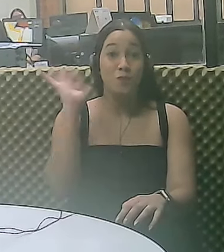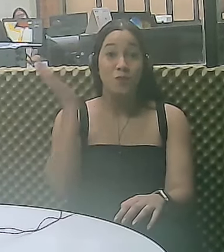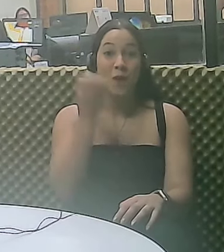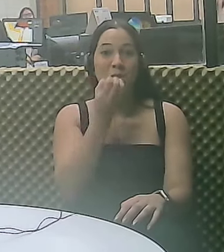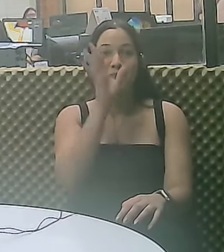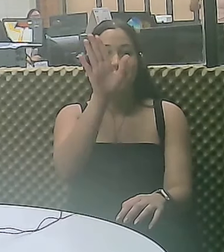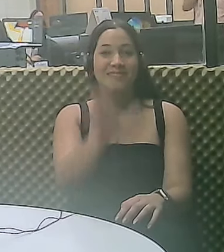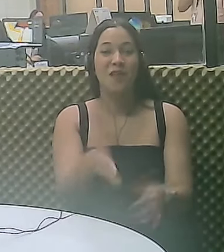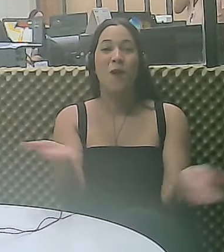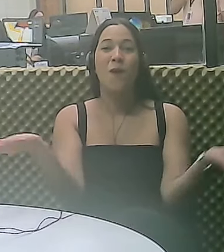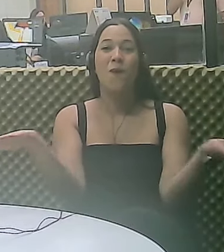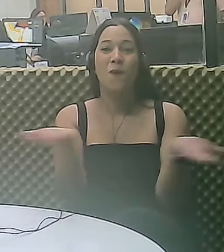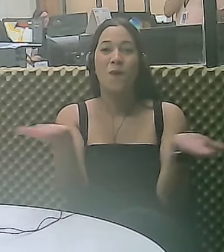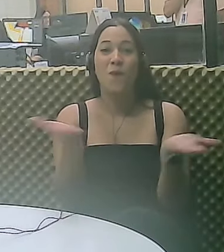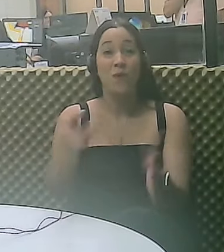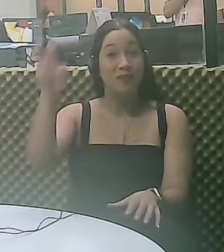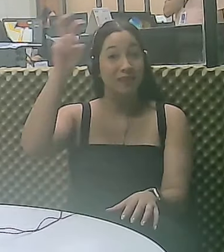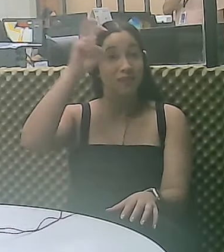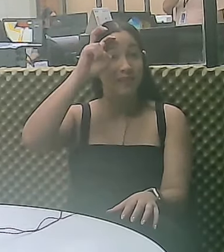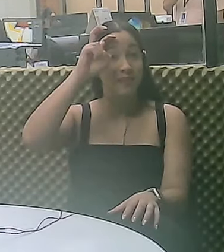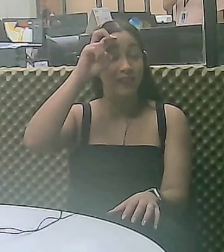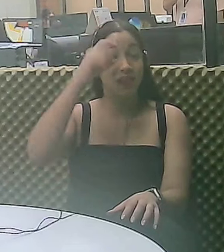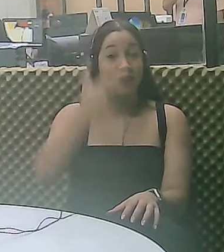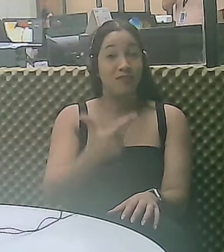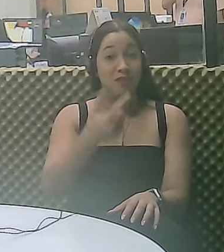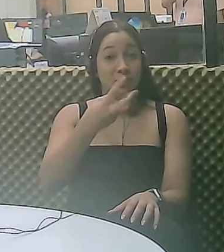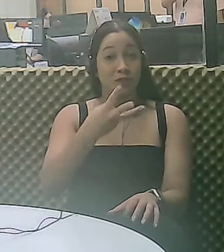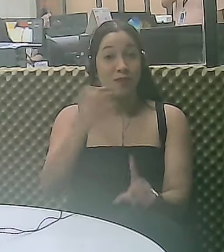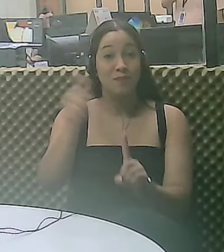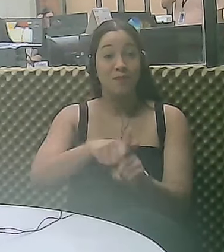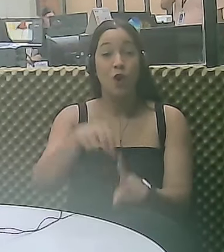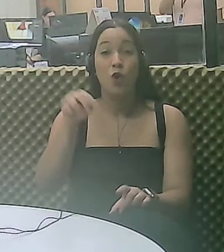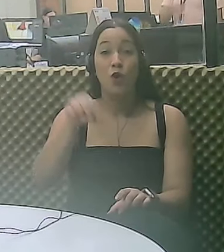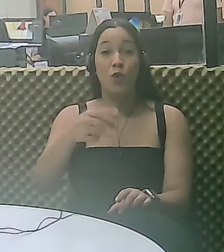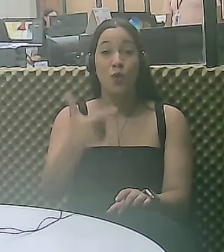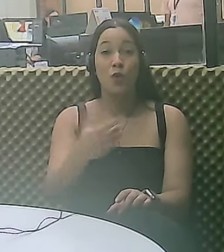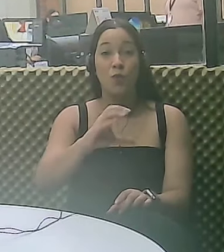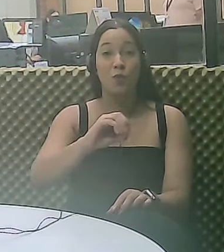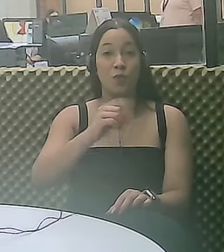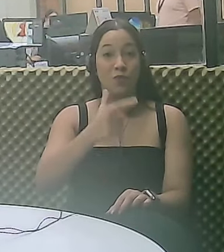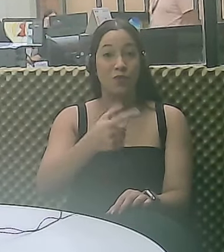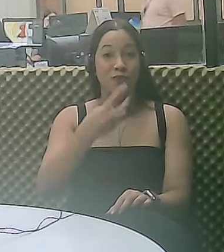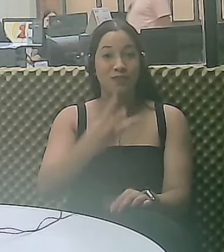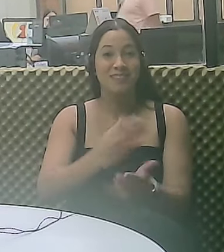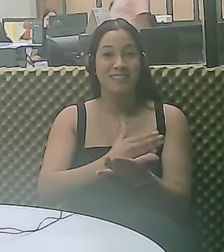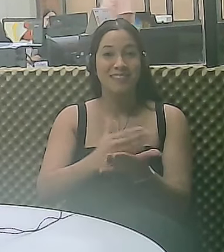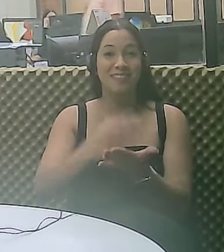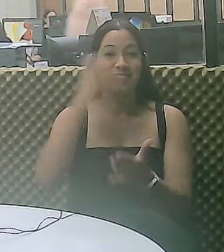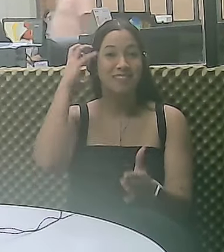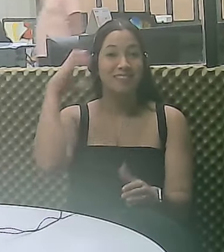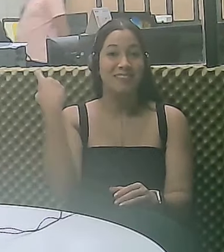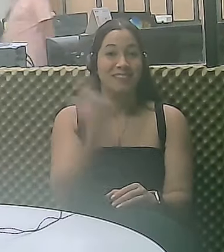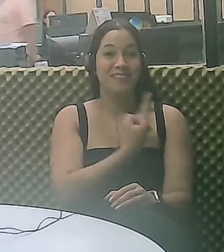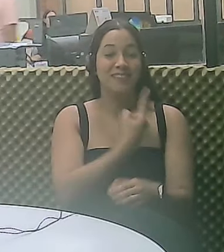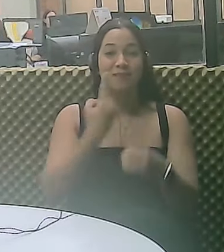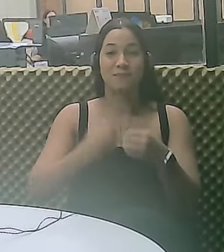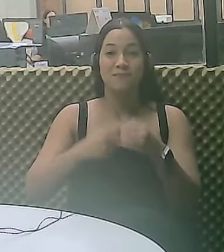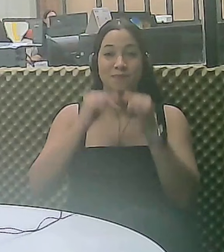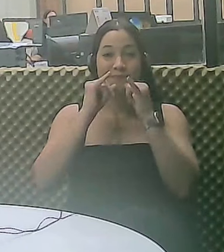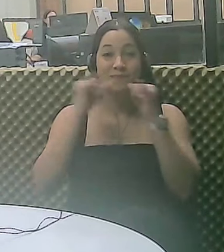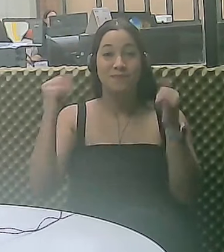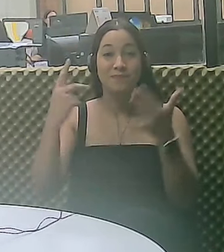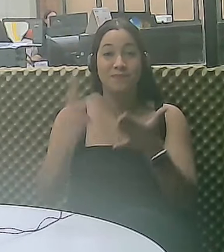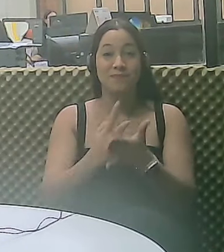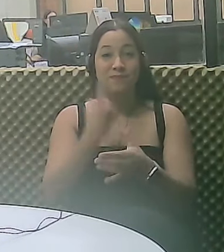Olá, boa tarde. Hoje é quinta-feira, dia 23 de novembro de 2023. Está no ar a Rádio Nossa Cidade com